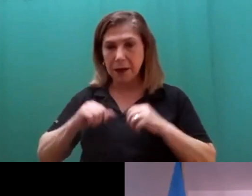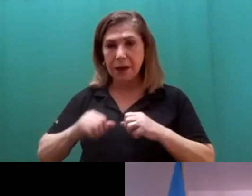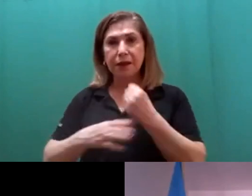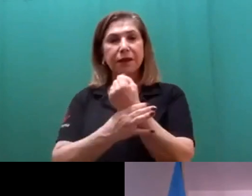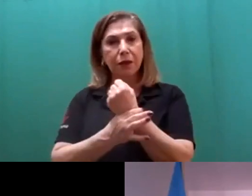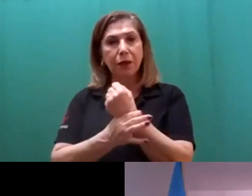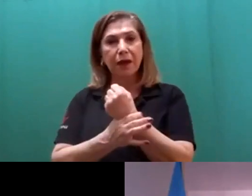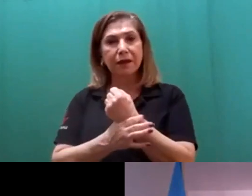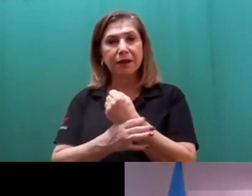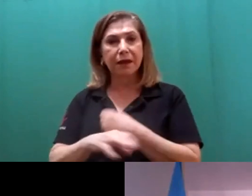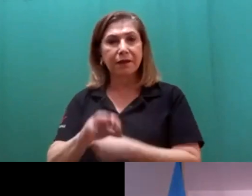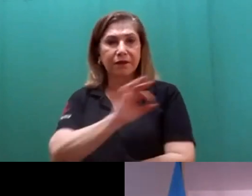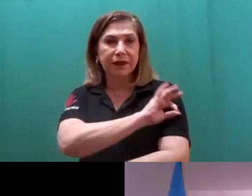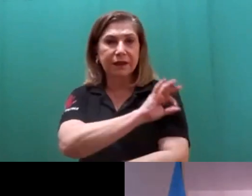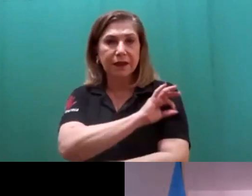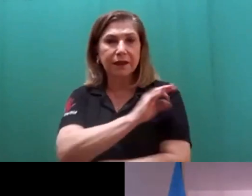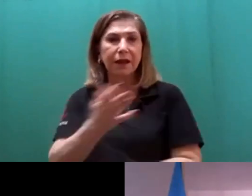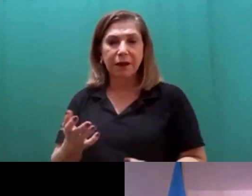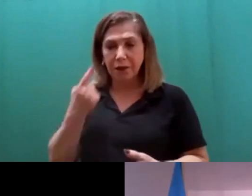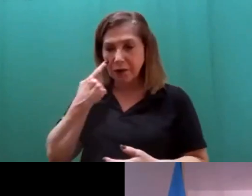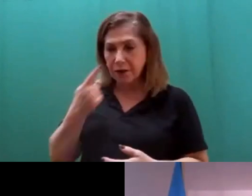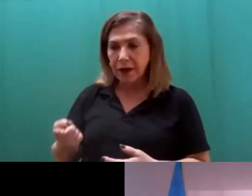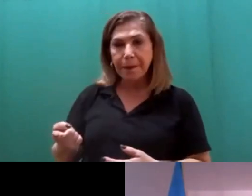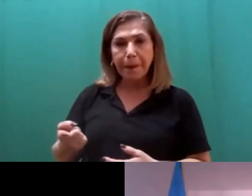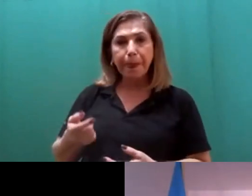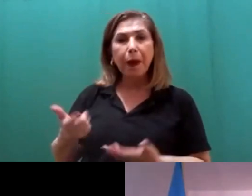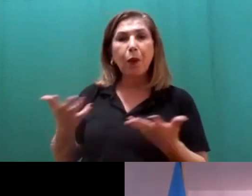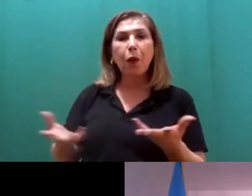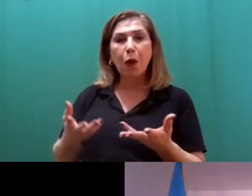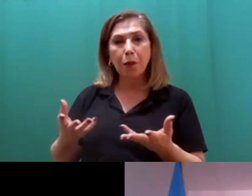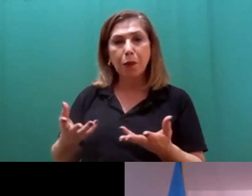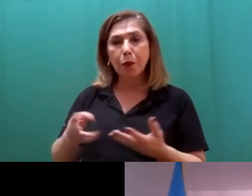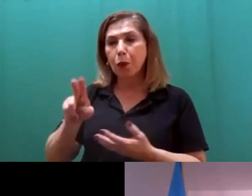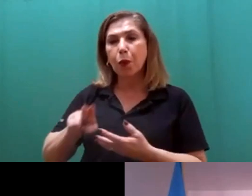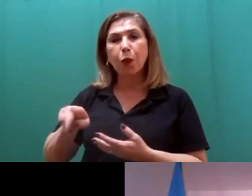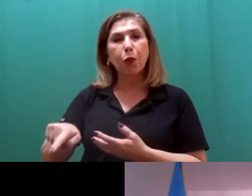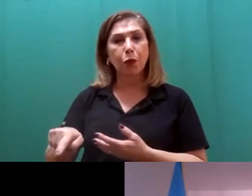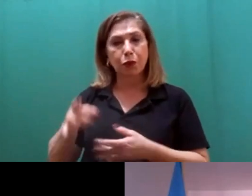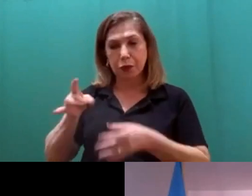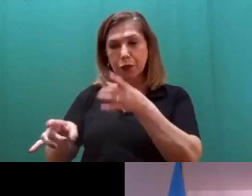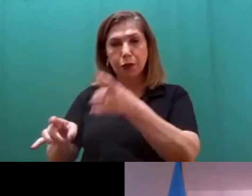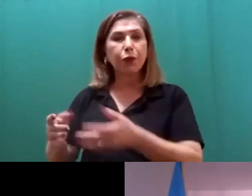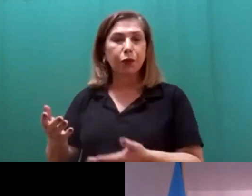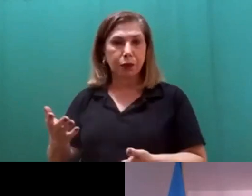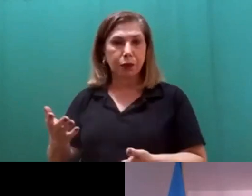de biossegurança, a regulação impide um melhor fluxo desse tipo de estratégias. Temos que